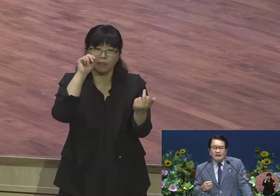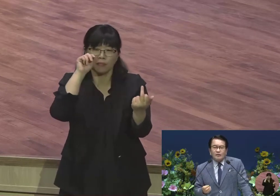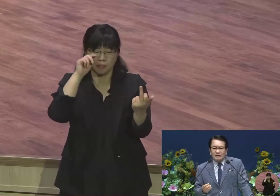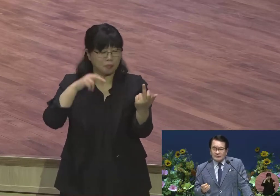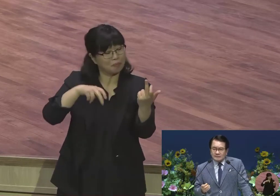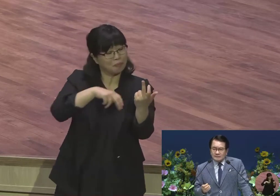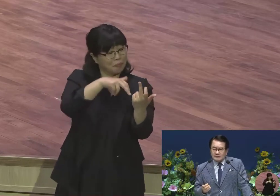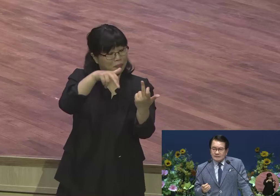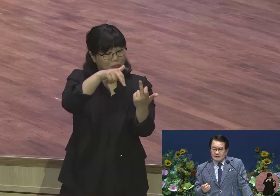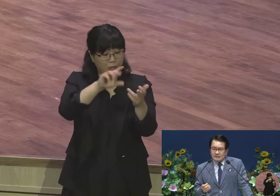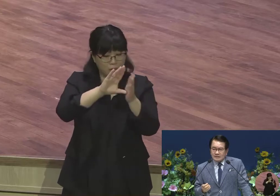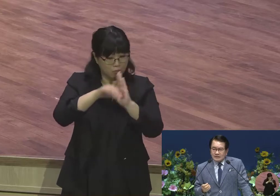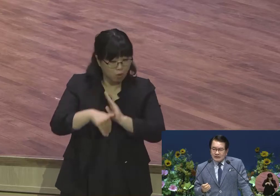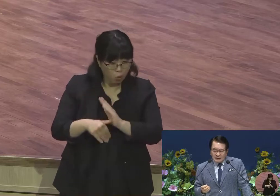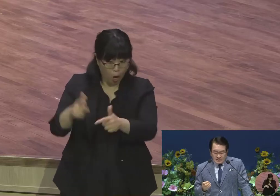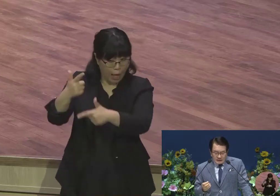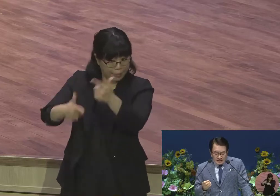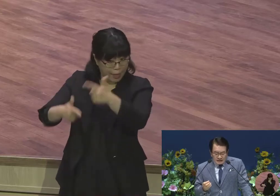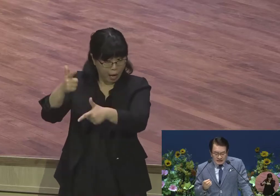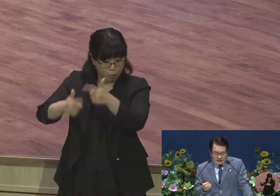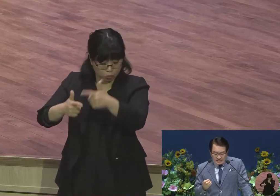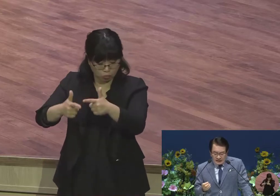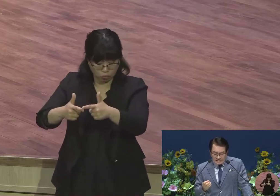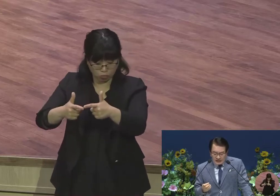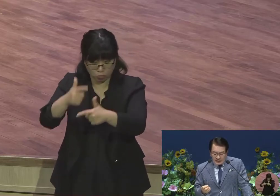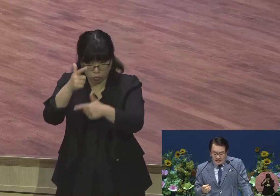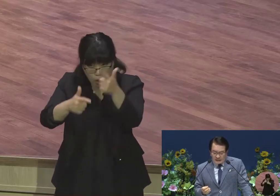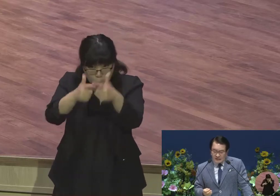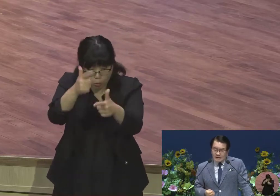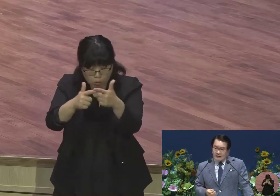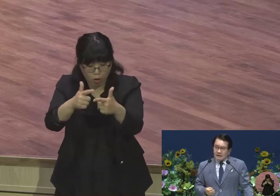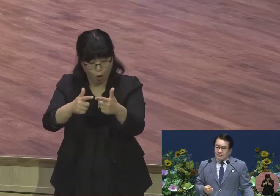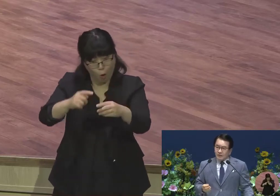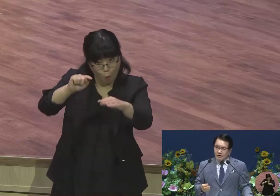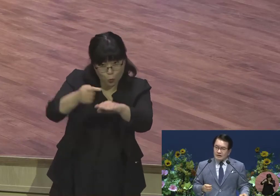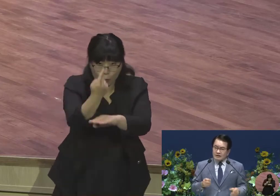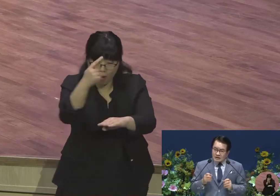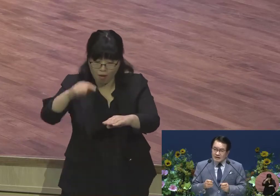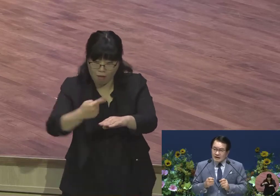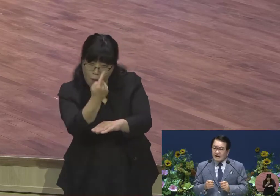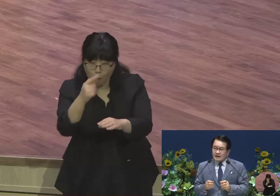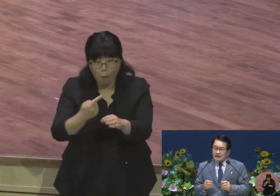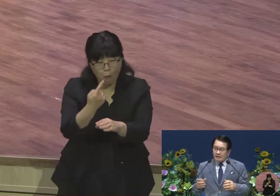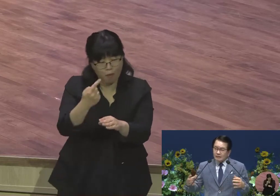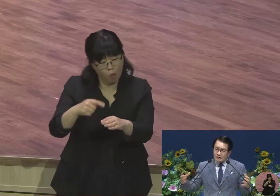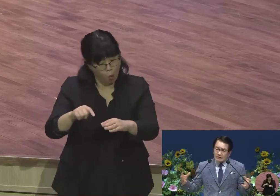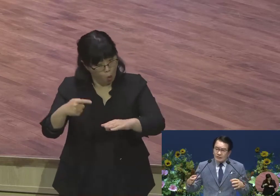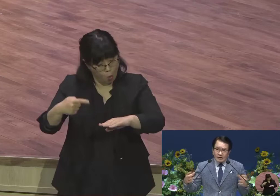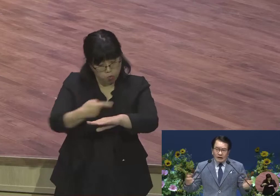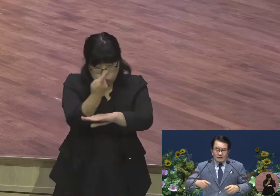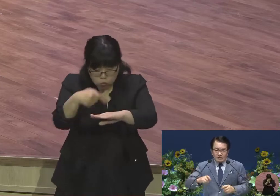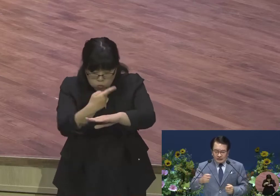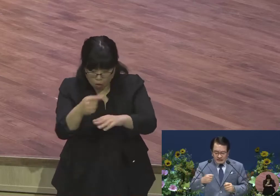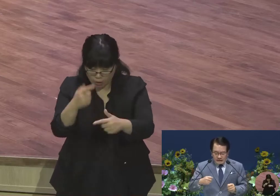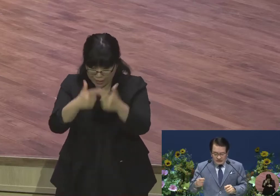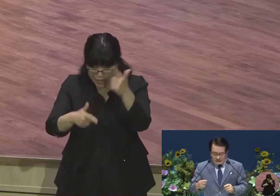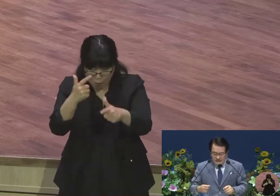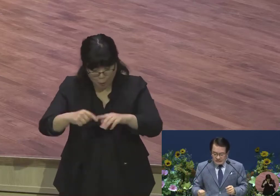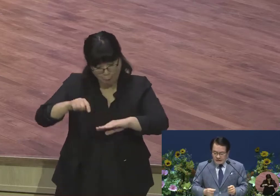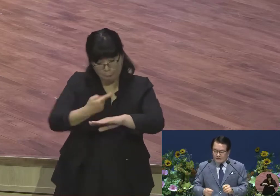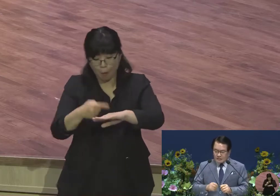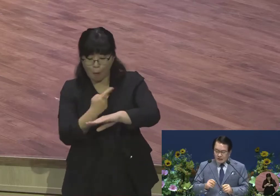장인을 보았어요 그 한 여행자가 보니까 신기해 나무 썩은 나무를 가지고